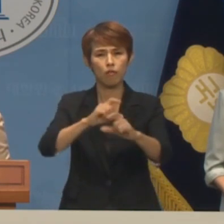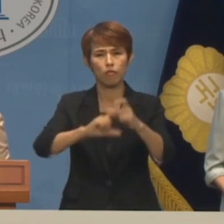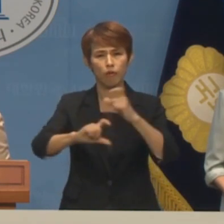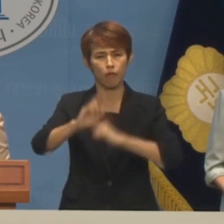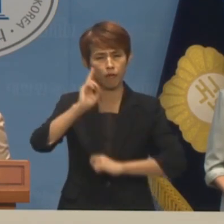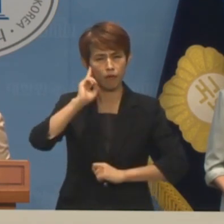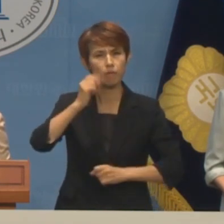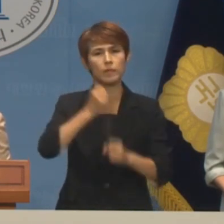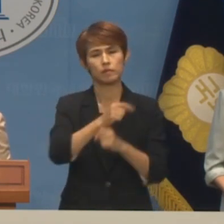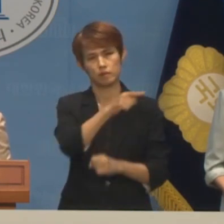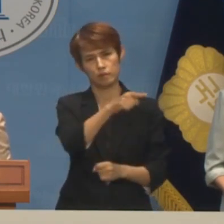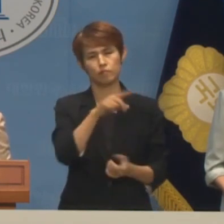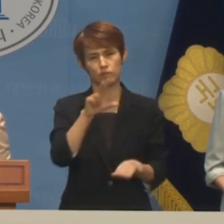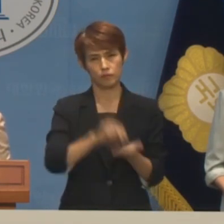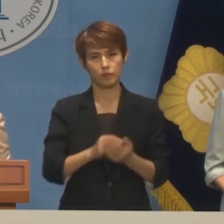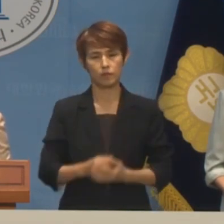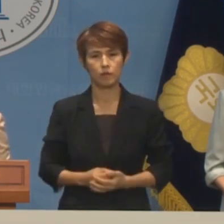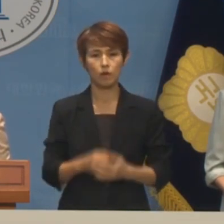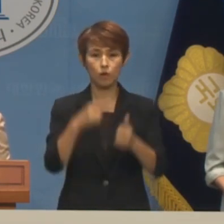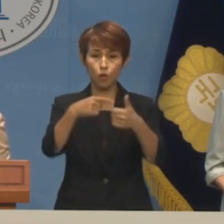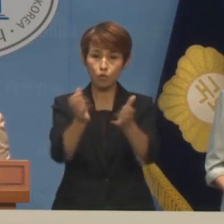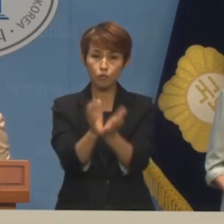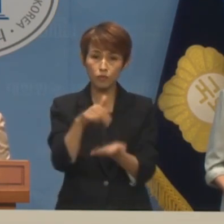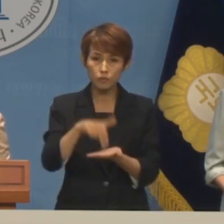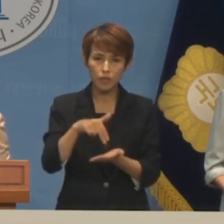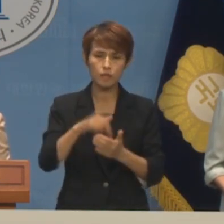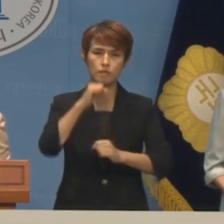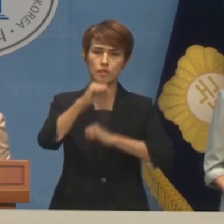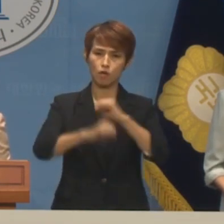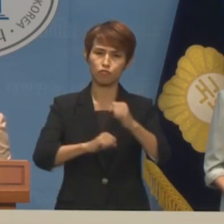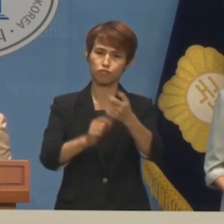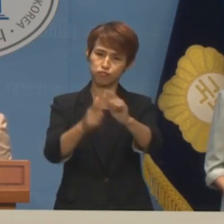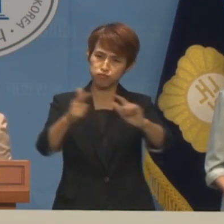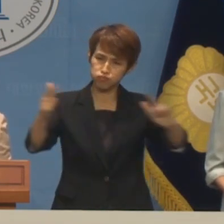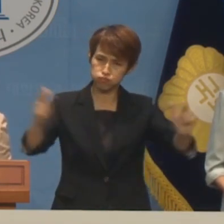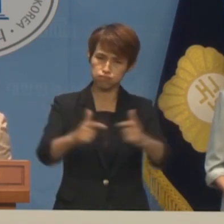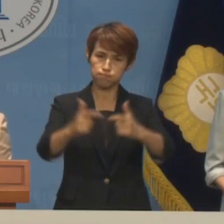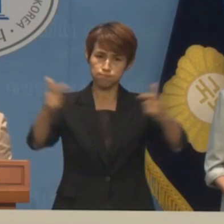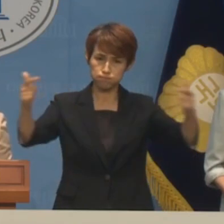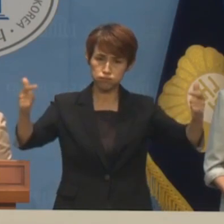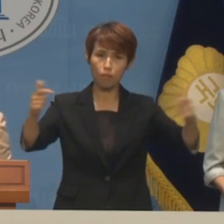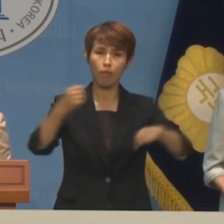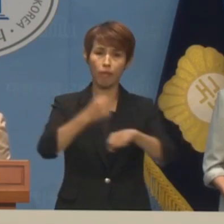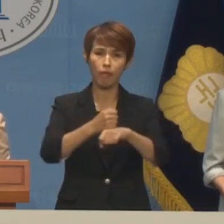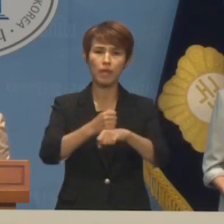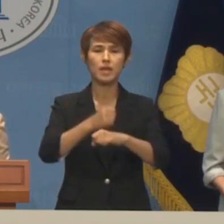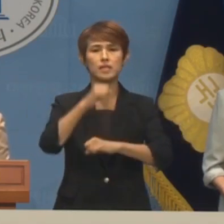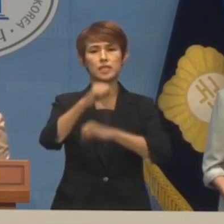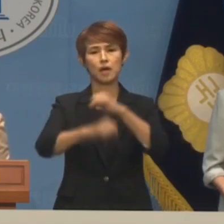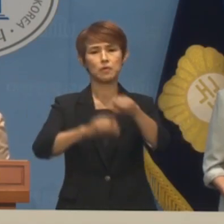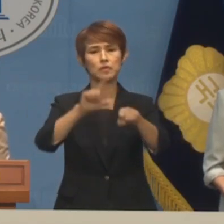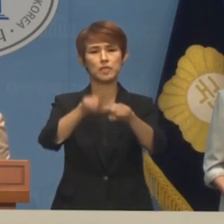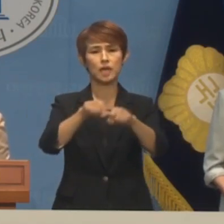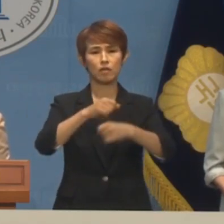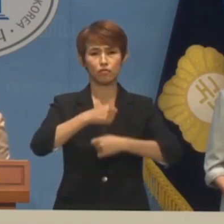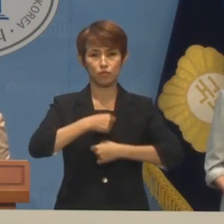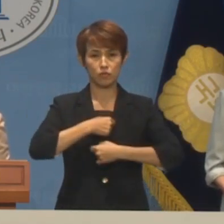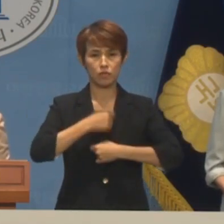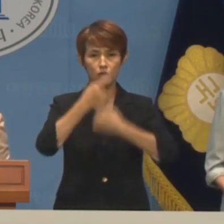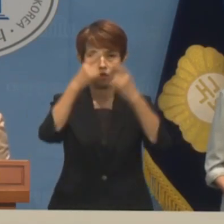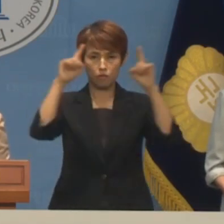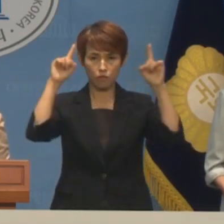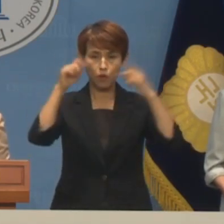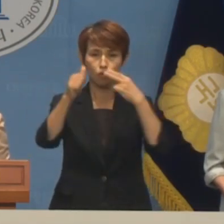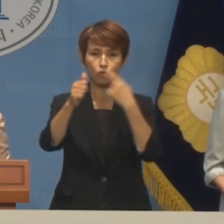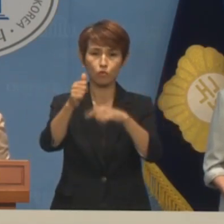심화시키고 있습니다. 교육부는 자율성과 다양성 확대라는 명분 아래 자유시장주의를 고등교육에